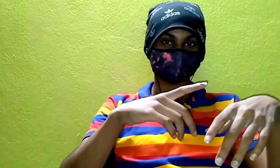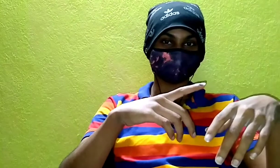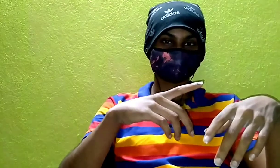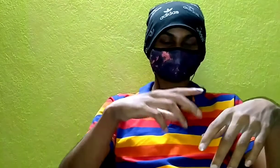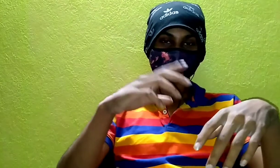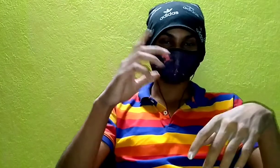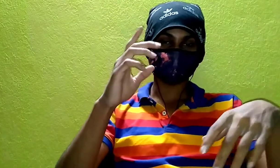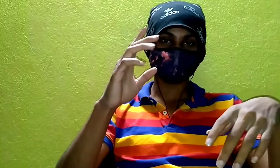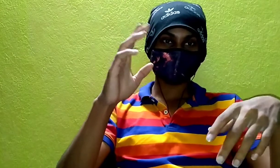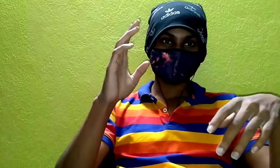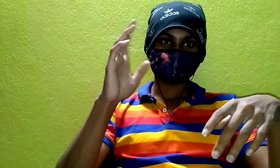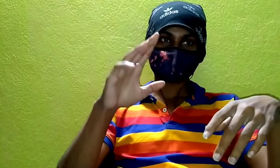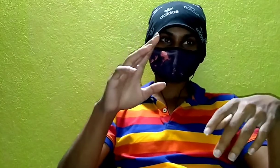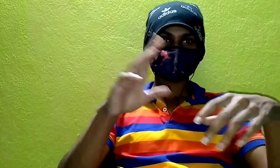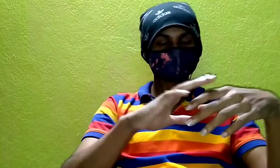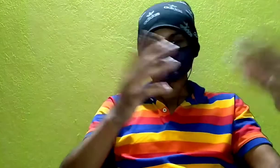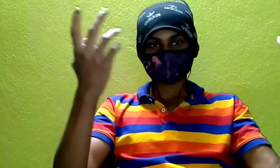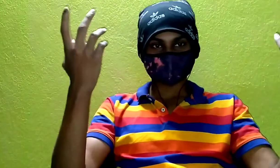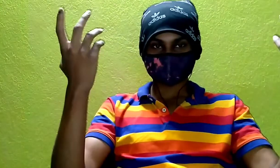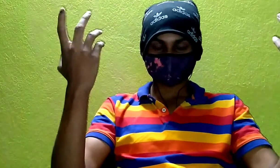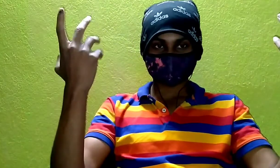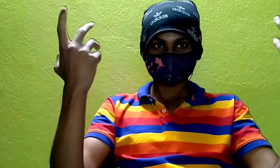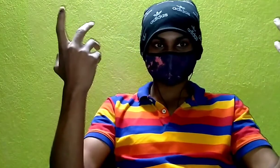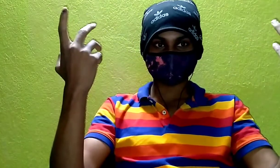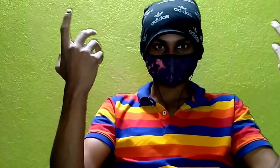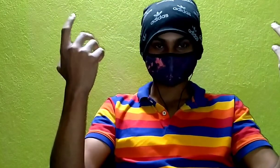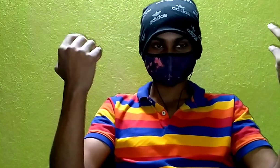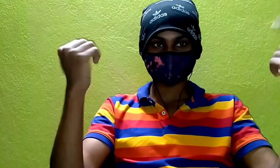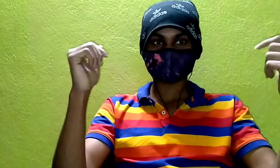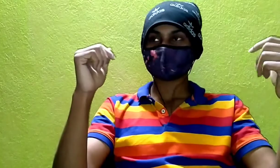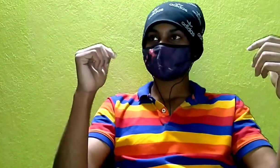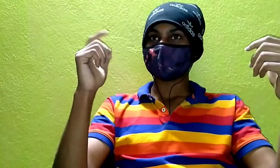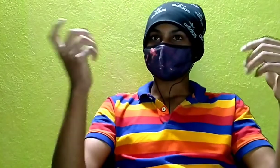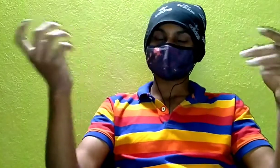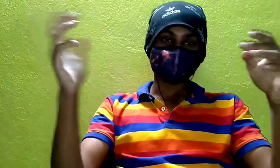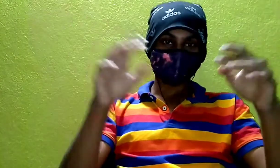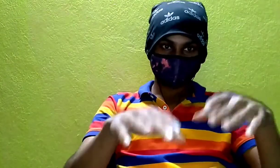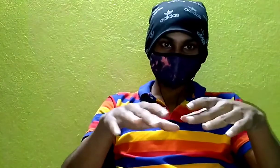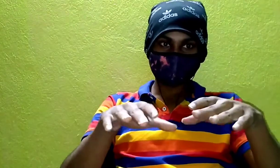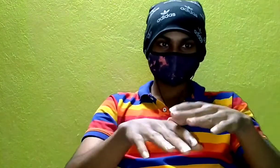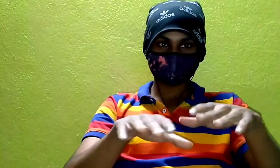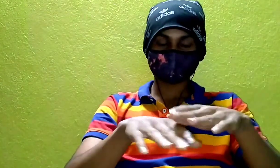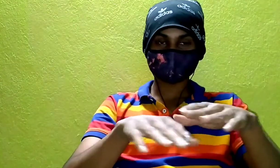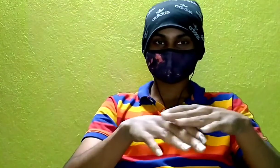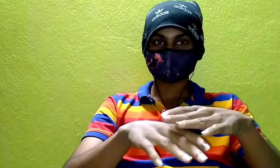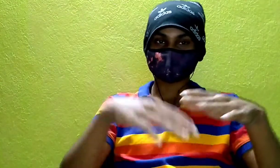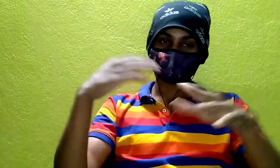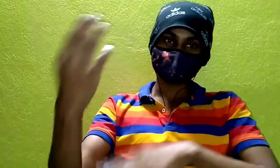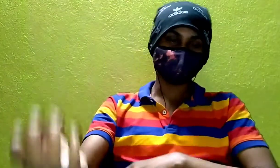करिए है जो टॉक्स टो टॉप करेंगे बताएंगे उतरने अब जो मिट्टी में दिसंबर जलाकर तो लो